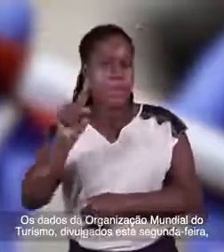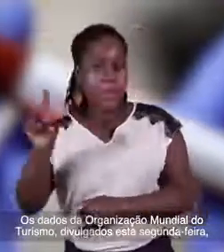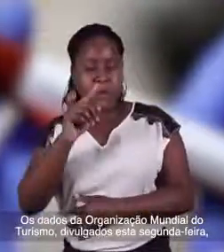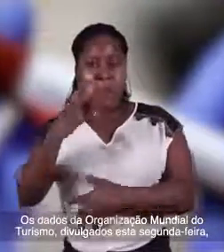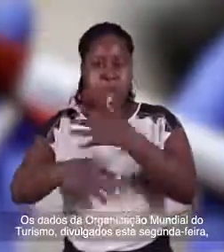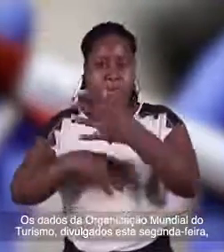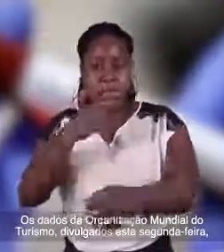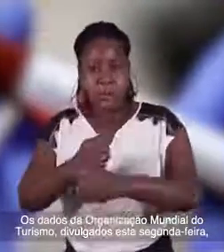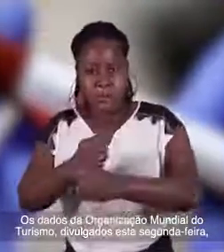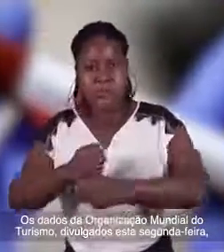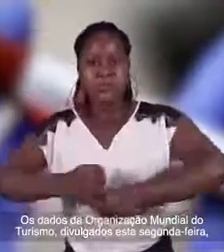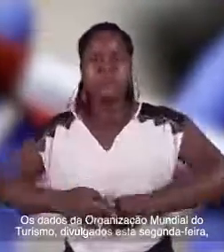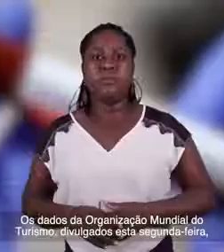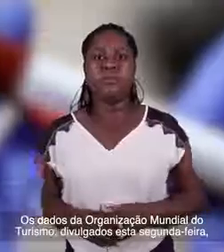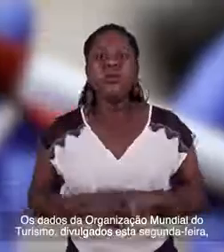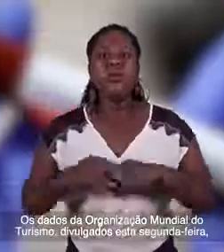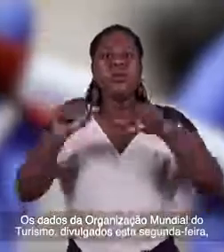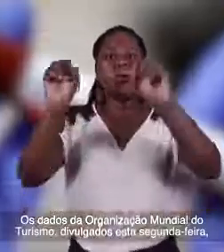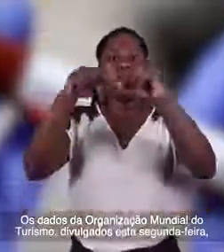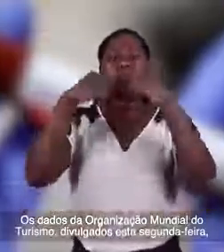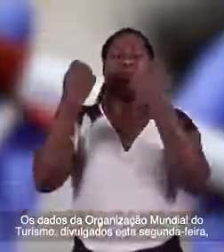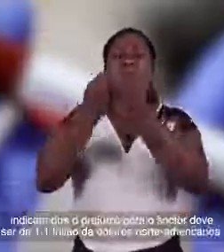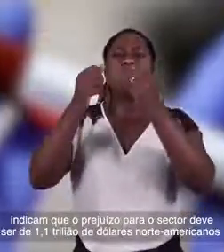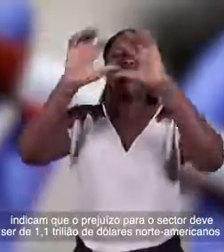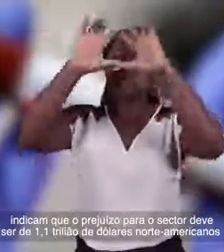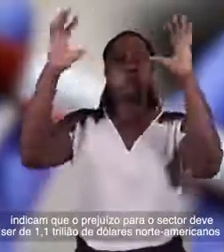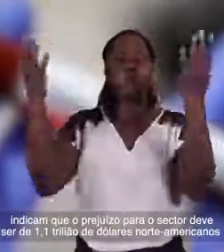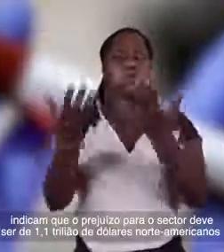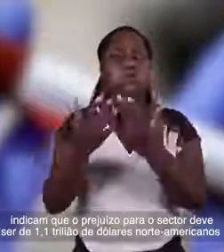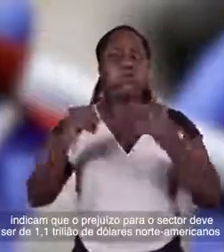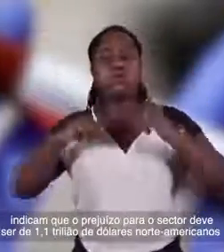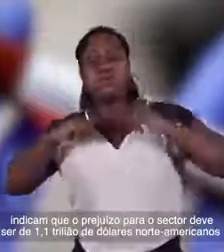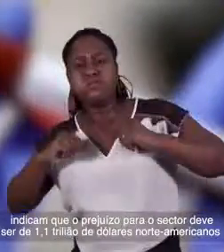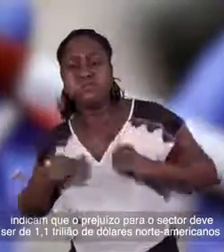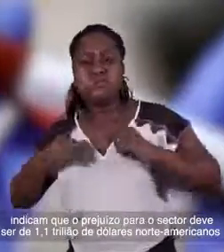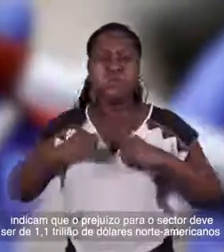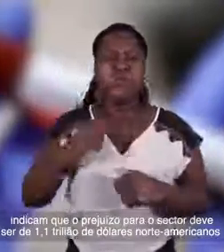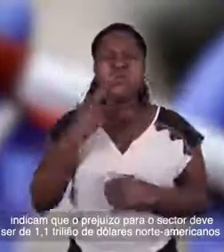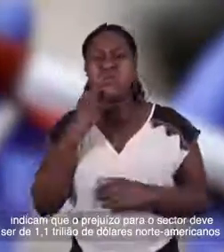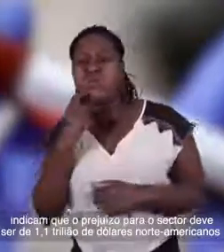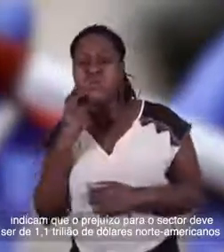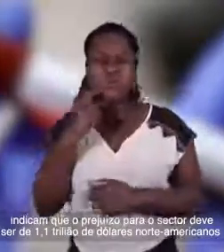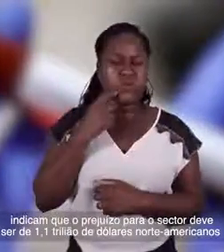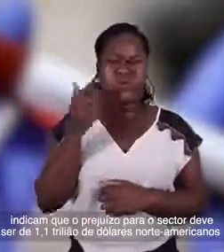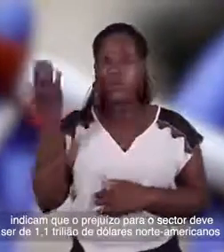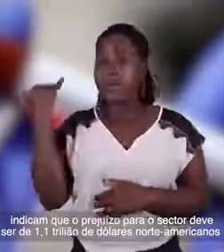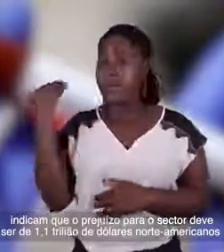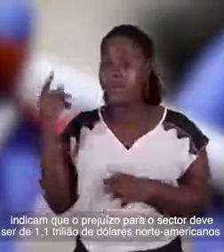Turismo, divulgados esta segunda-feira, indicam que o prejuízo para o setor